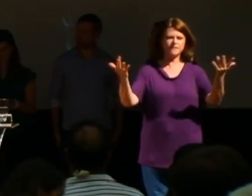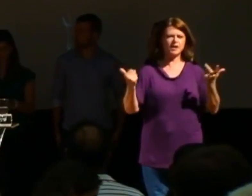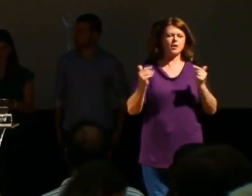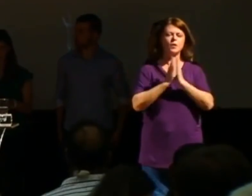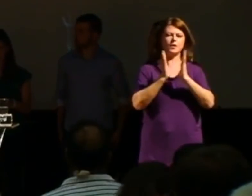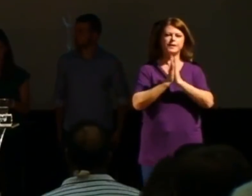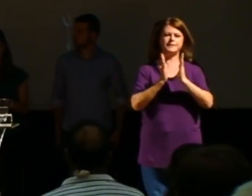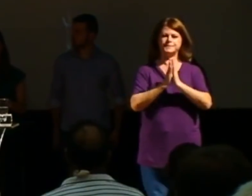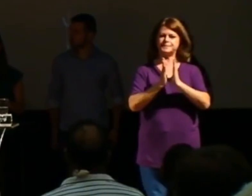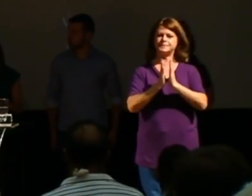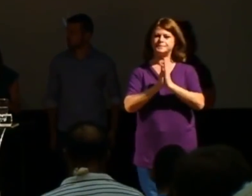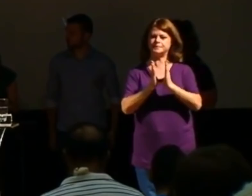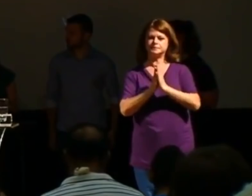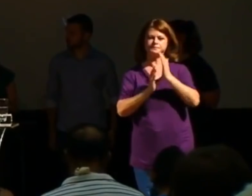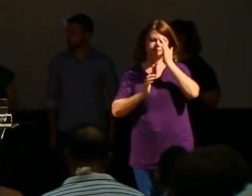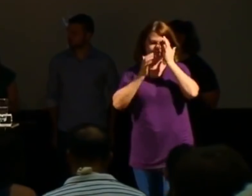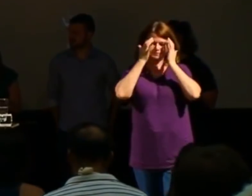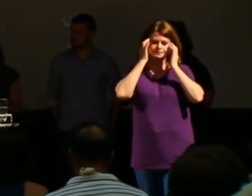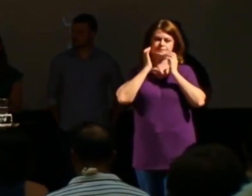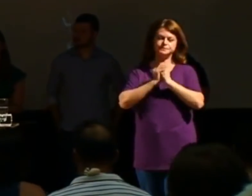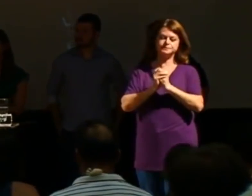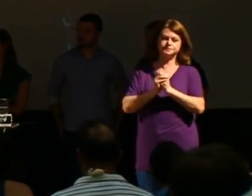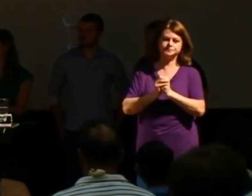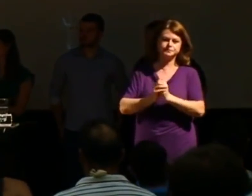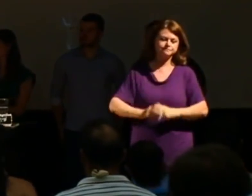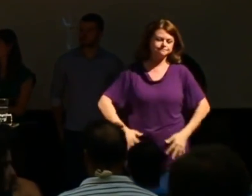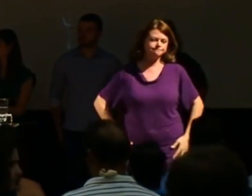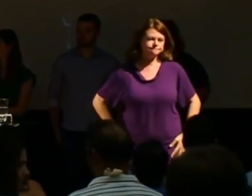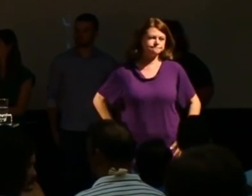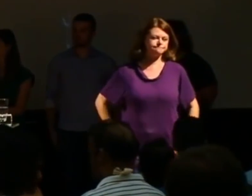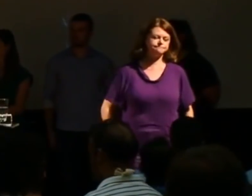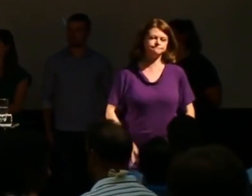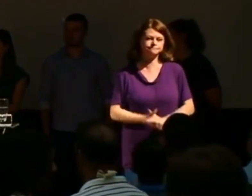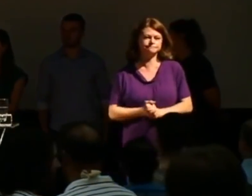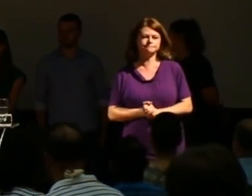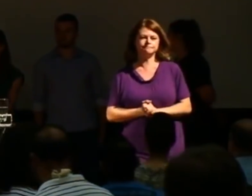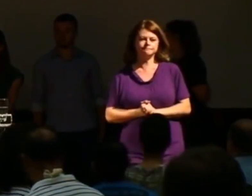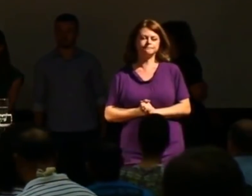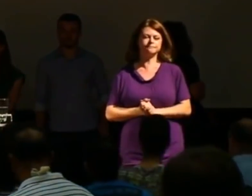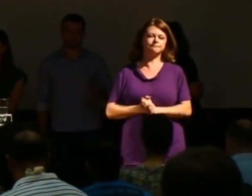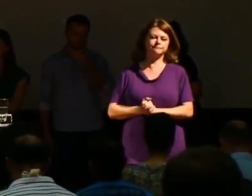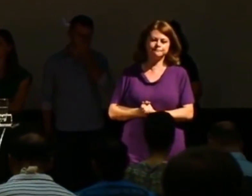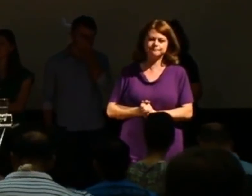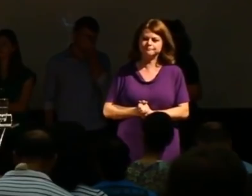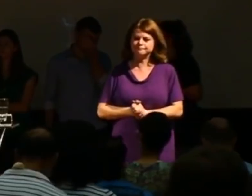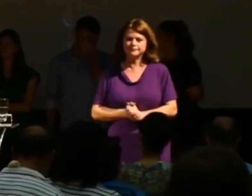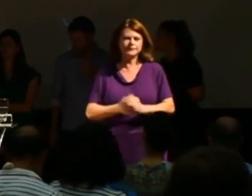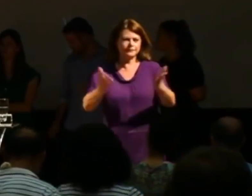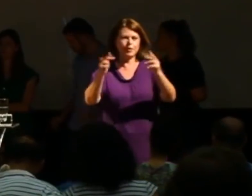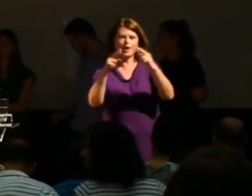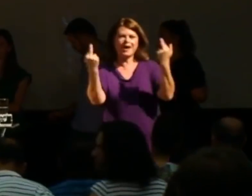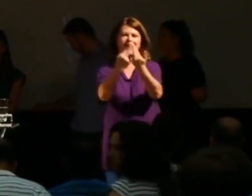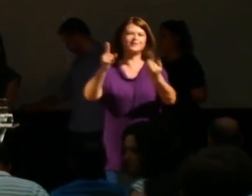Mas se eu venço as trevas com o dedo de Deus, é chegada a voz do reino dos céus. O reino dos céus chegou, querido. Sai do seu lugar e vem